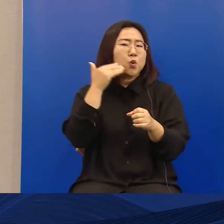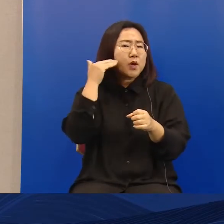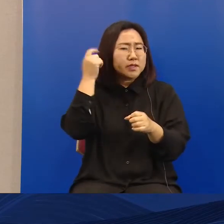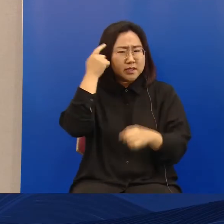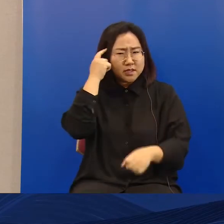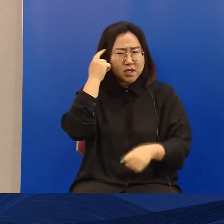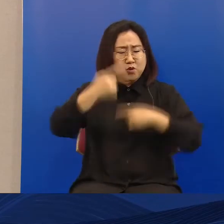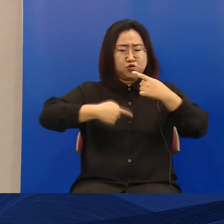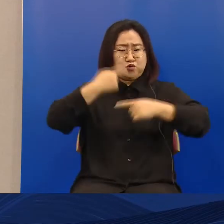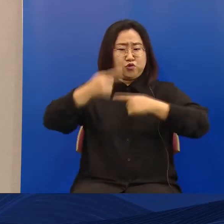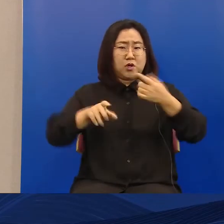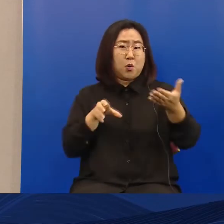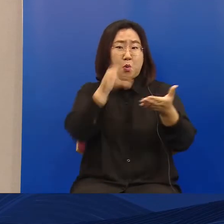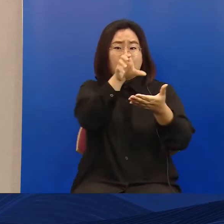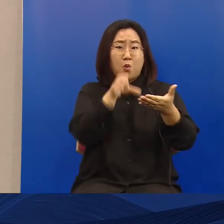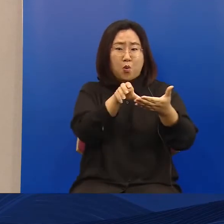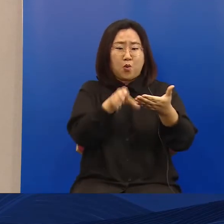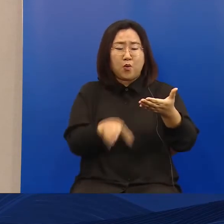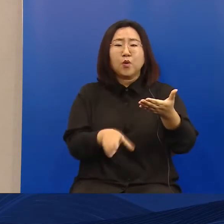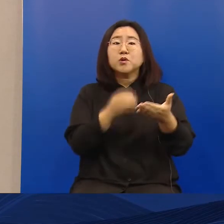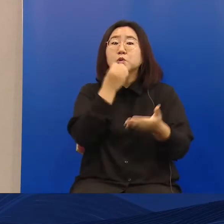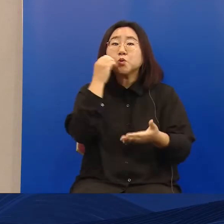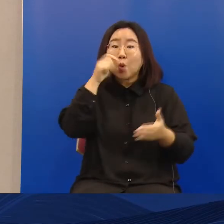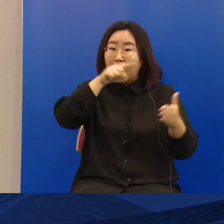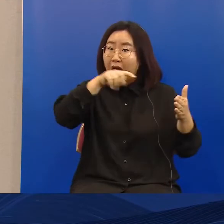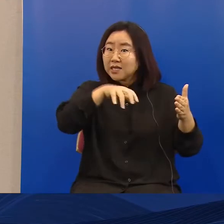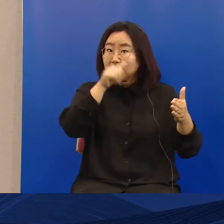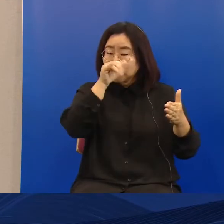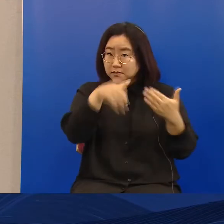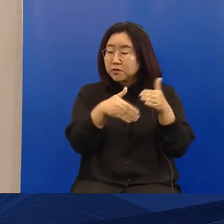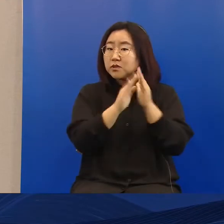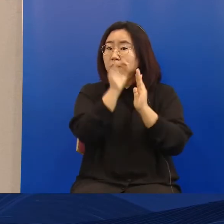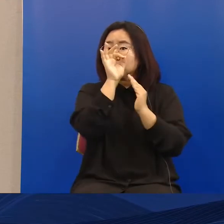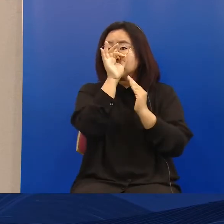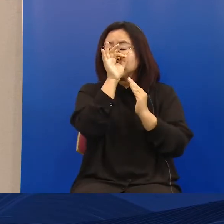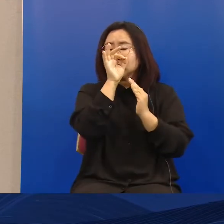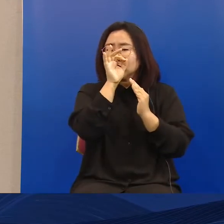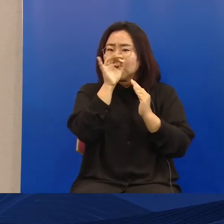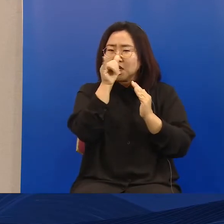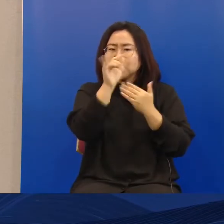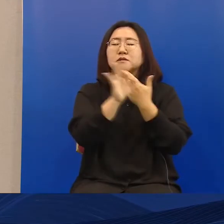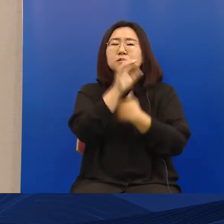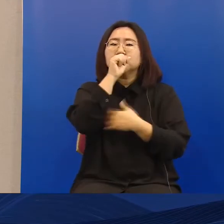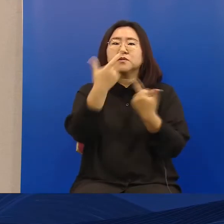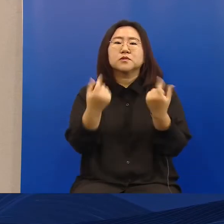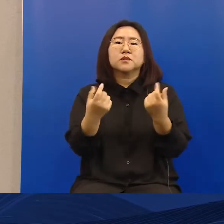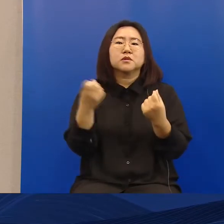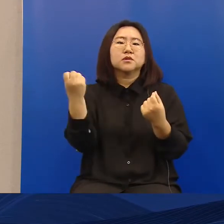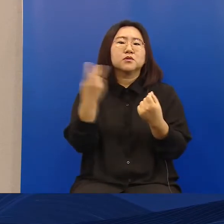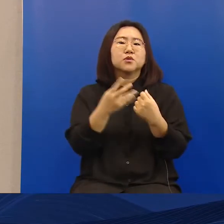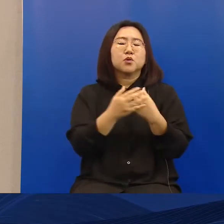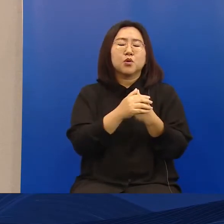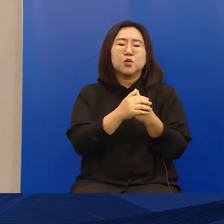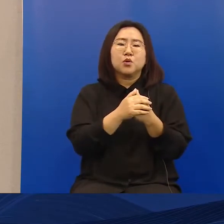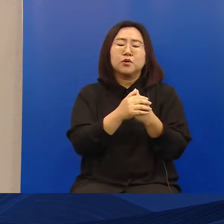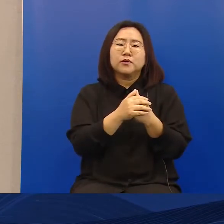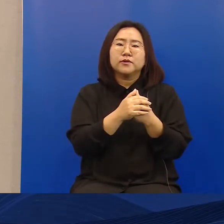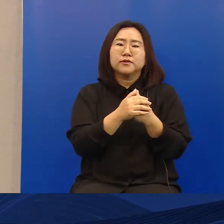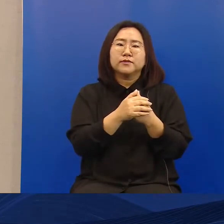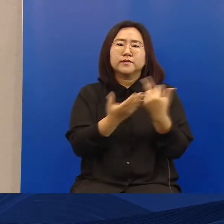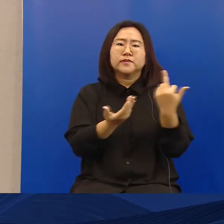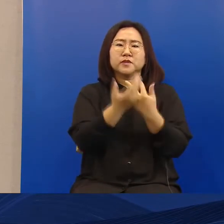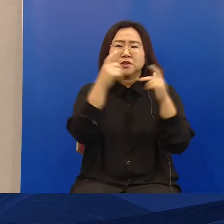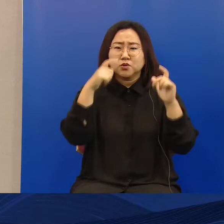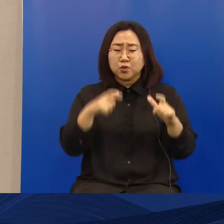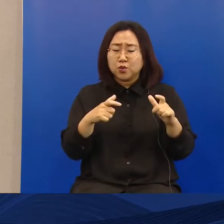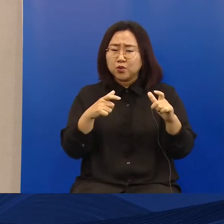생각을 수어로 올릴 수 있는 그런 공간들이 필요한 것 같고 두 번째는 그 제주도 관광공사 홈페이지를 보다 보니까 저도